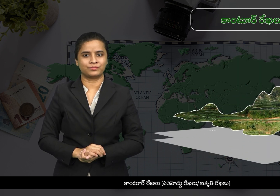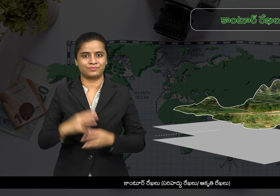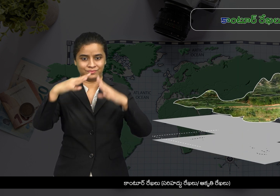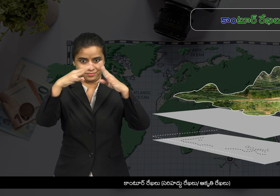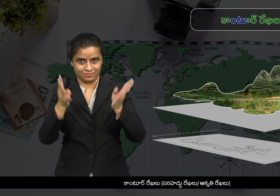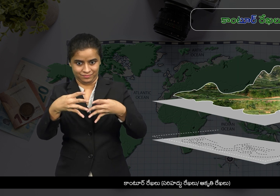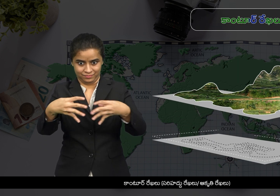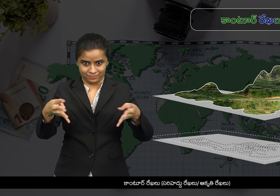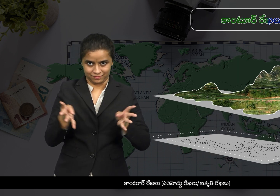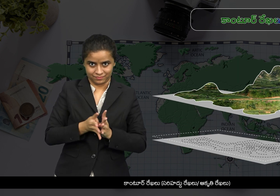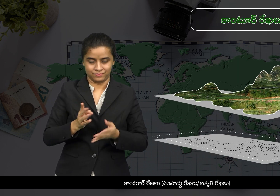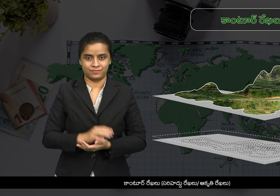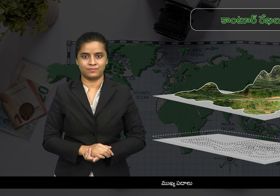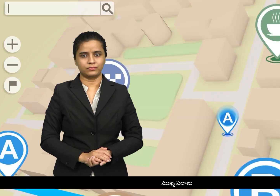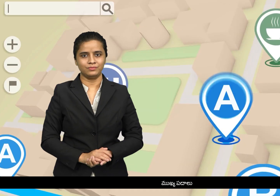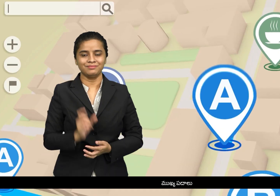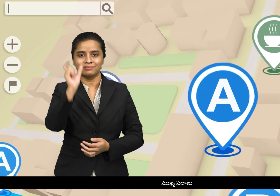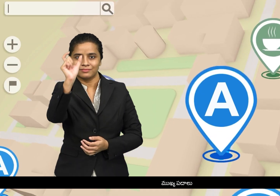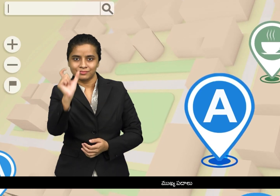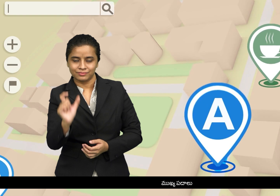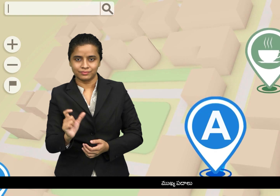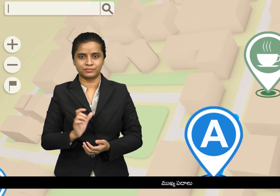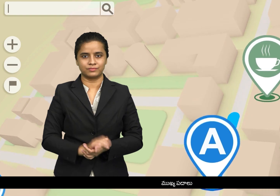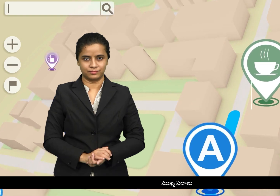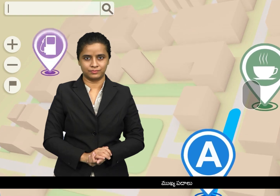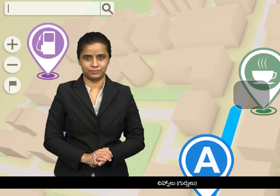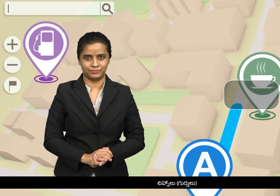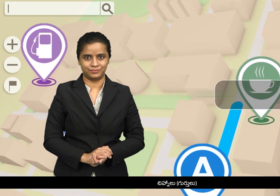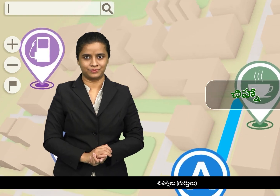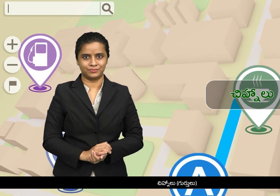కాంటూర్ రేఖలు, ముఖ్య పదాలు, చిహ్నాలు.